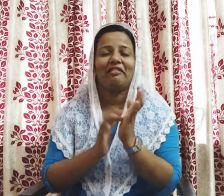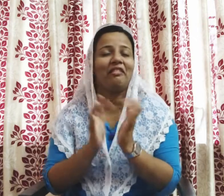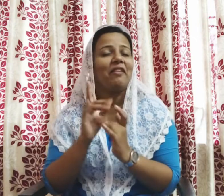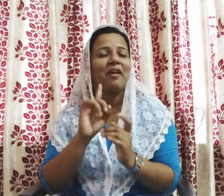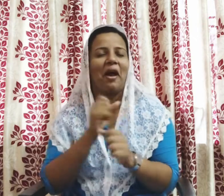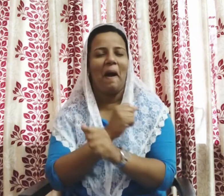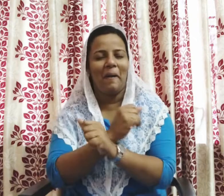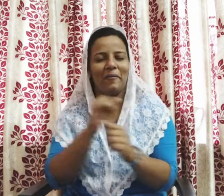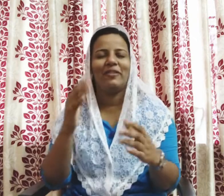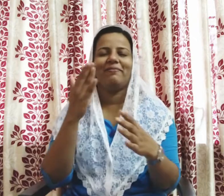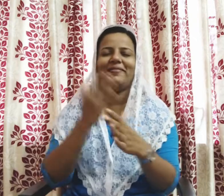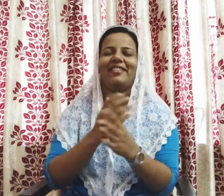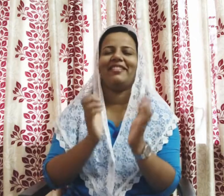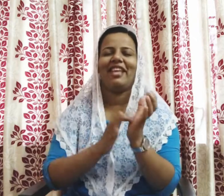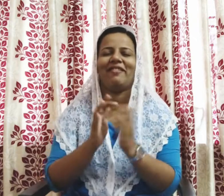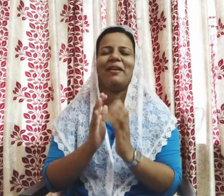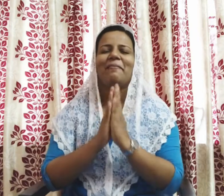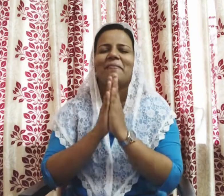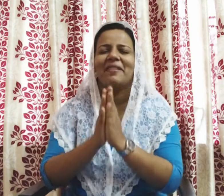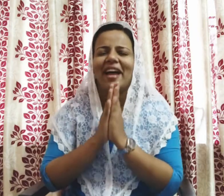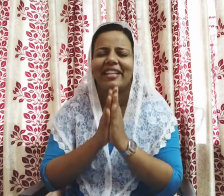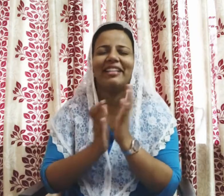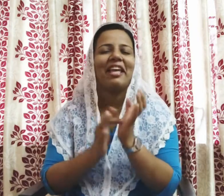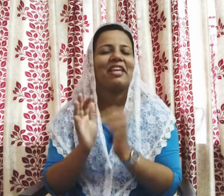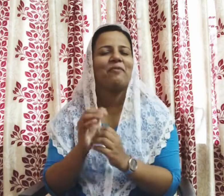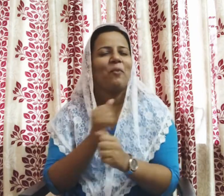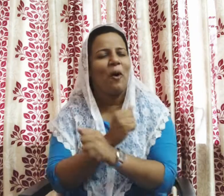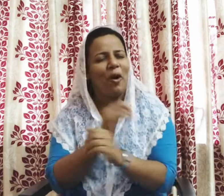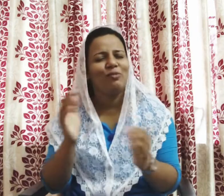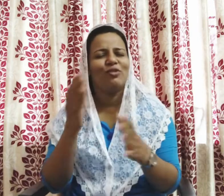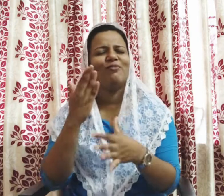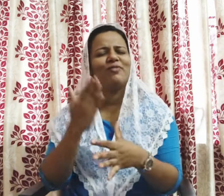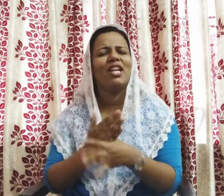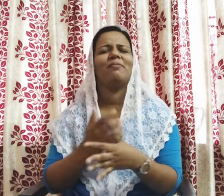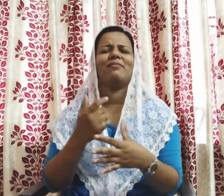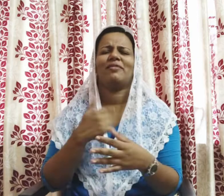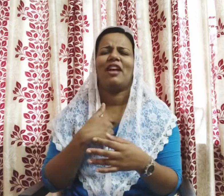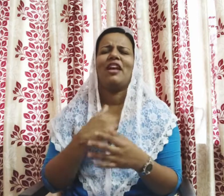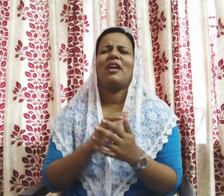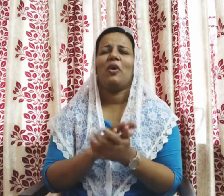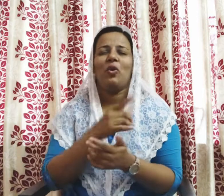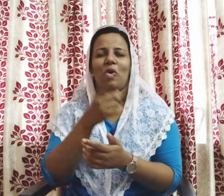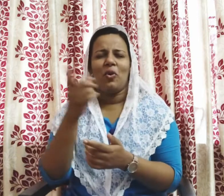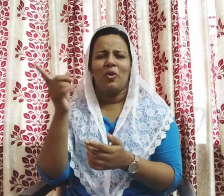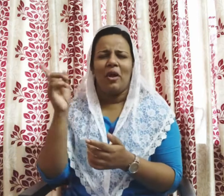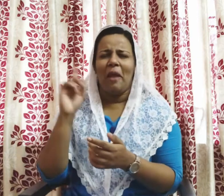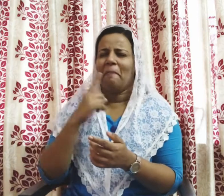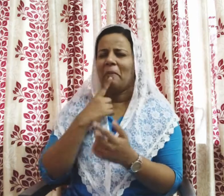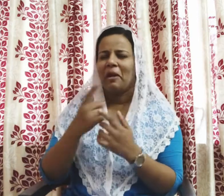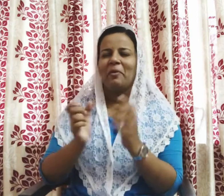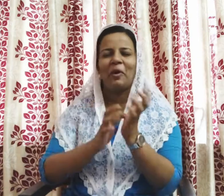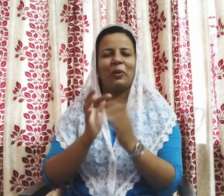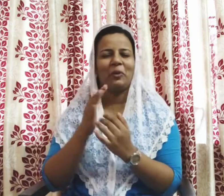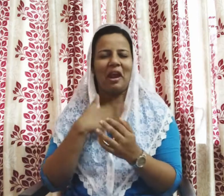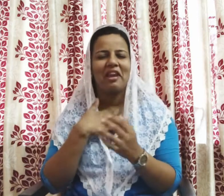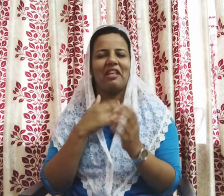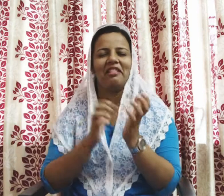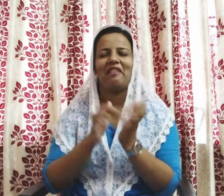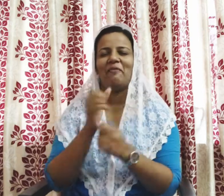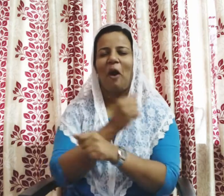അത്ഭുതങ്ങളെ ചെയ്യുന്ന ദൈവമാണ്. ഞങ്ങൾ വിളിച്ചപേക്ഷിക്കുന്ന ദൈവം അത്ഭുതം പ്രവർത്തിക്കുന്ന ദൈവമാണെന്ന് അമേൻ മറ്റുള്ളവരോട് സാക്ഷീകരിക്കത്തക്ക വിധത്തിൽ